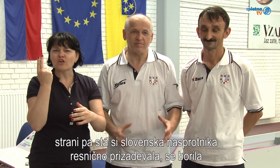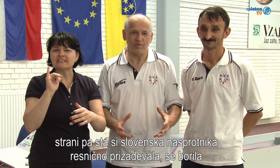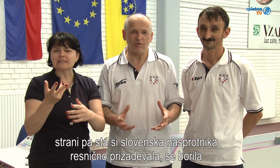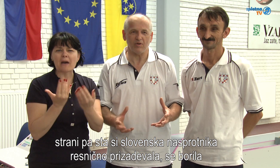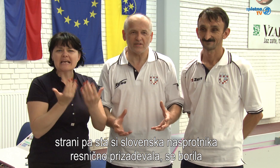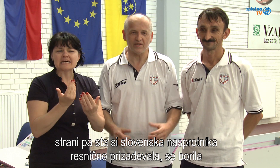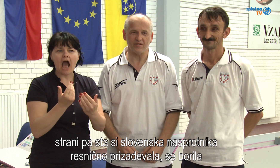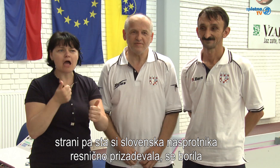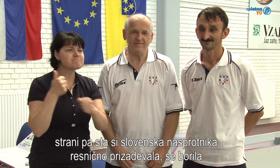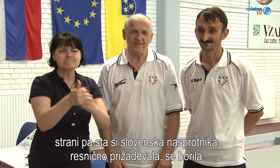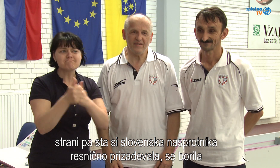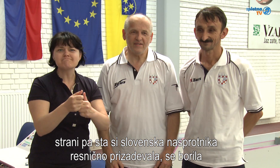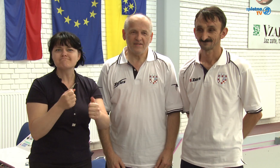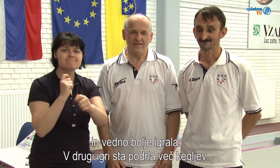puno bolje da igraju.